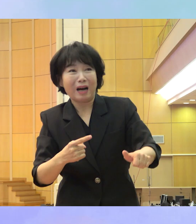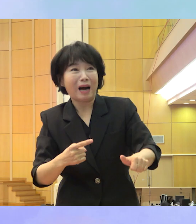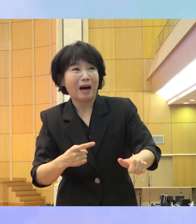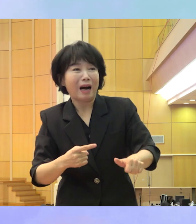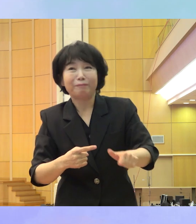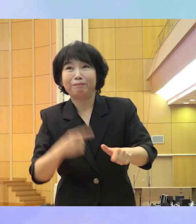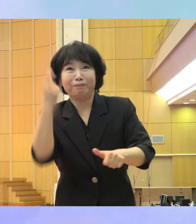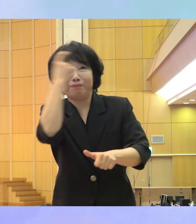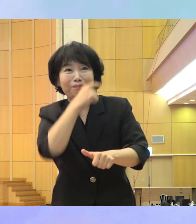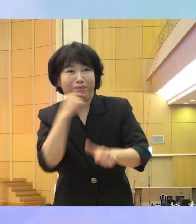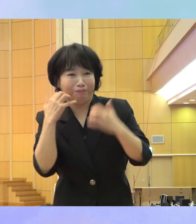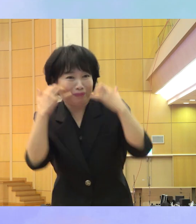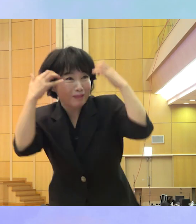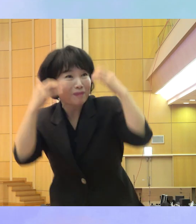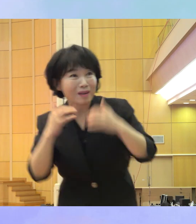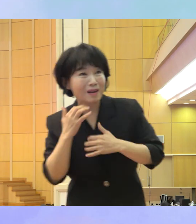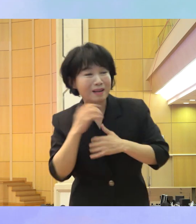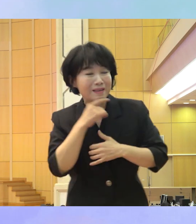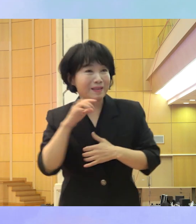참, 그래서